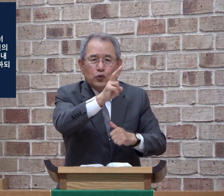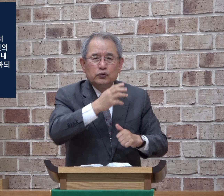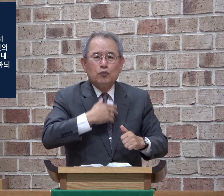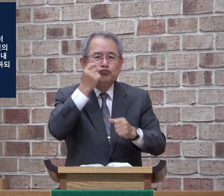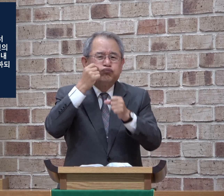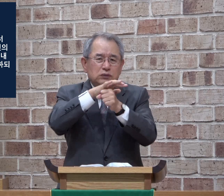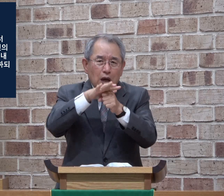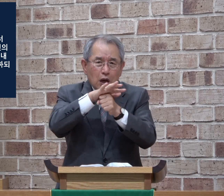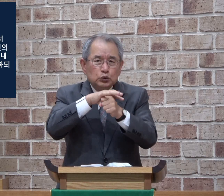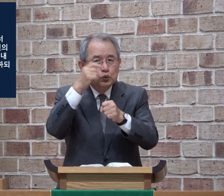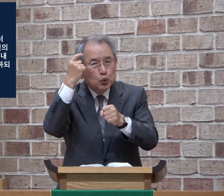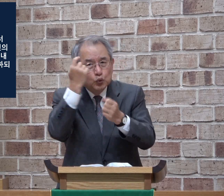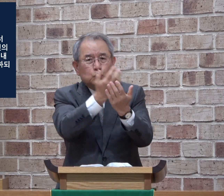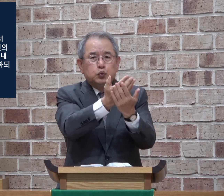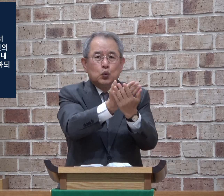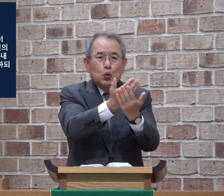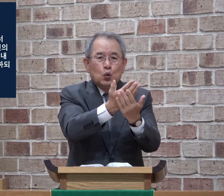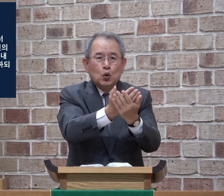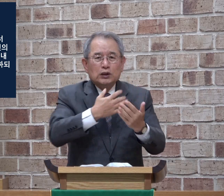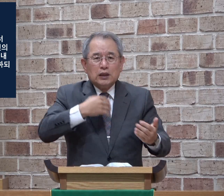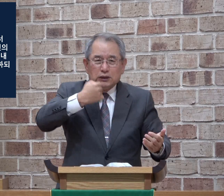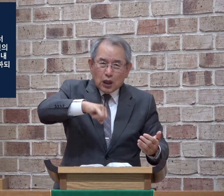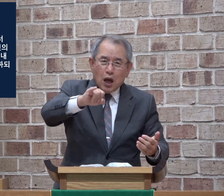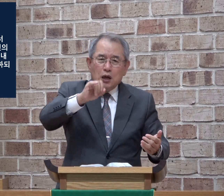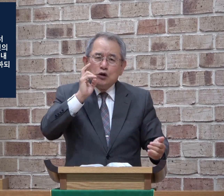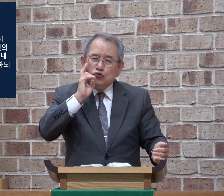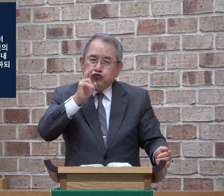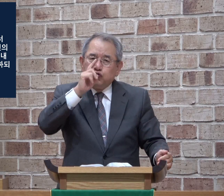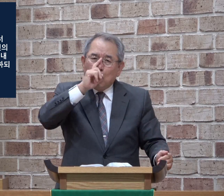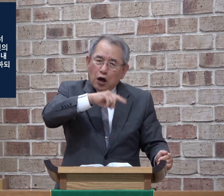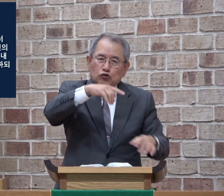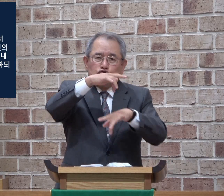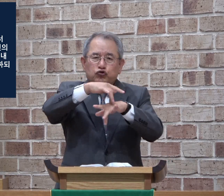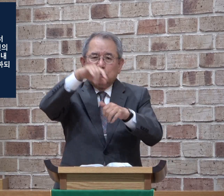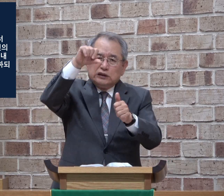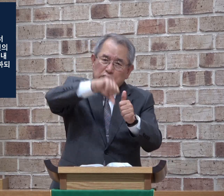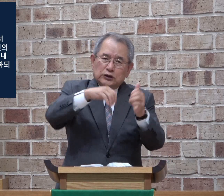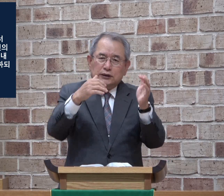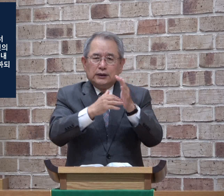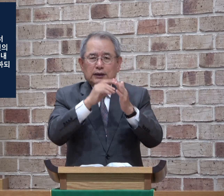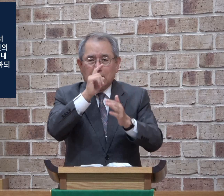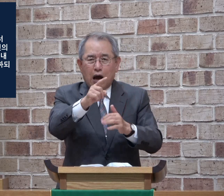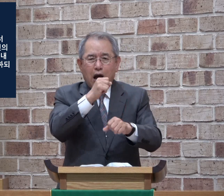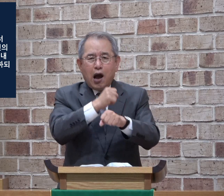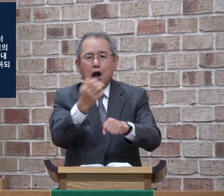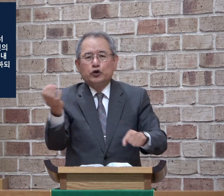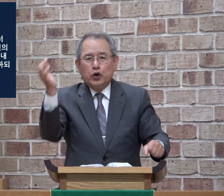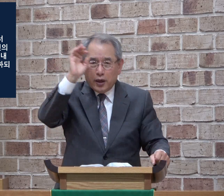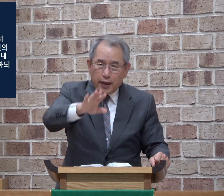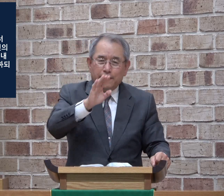자손이여 나를 불쌍히 여기소서 내 딸이 흉악하게 귀신 들렸나이다 하되